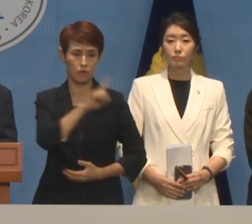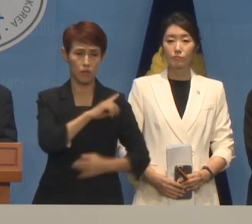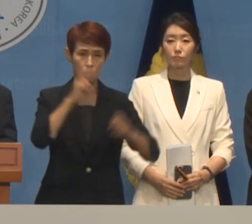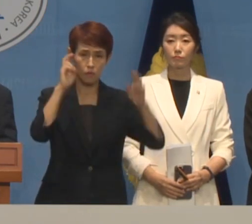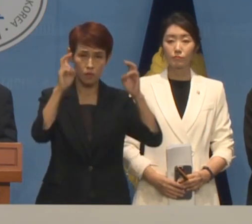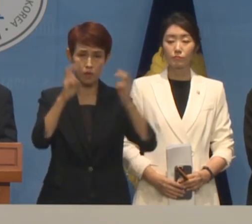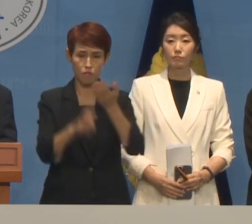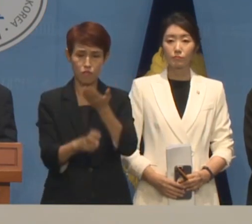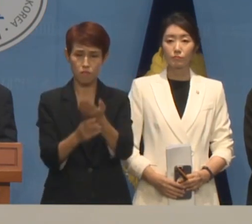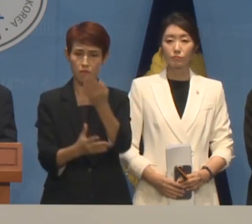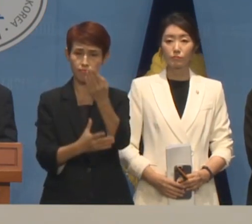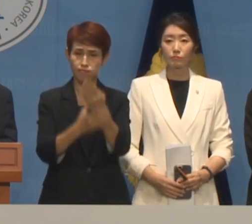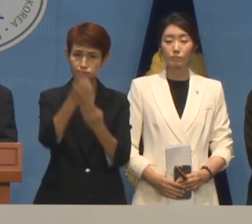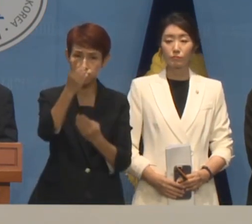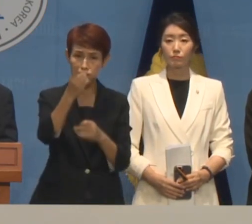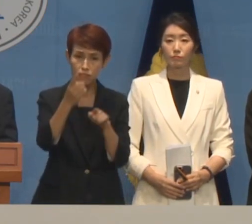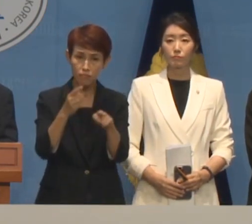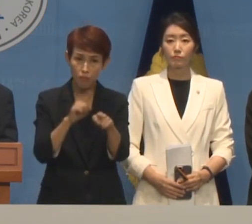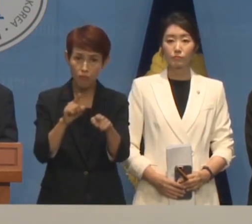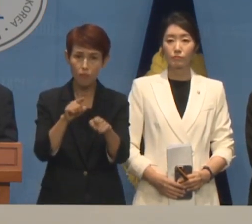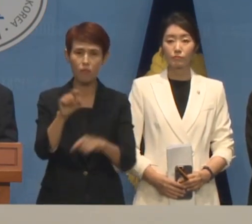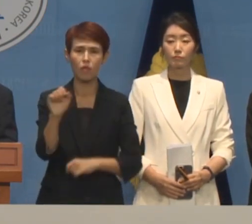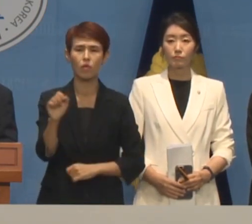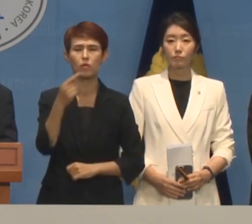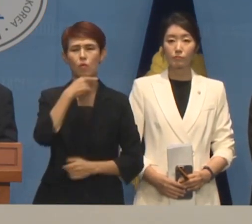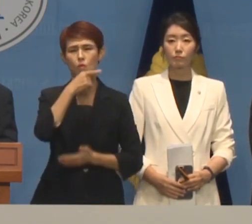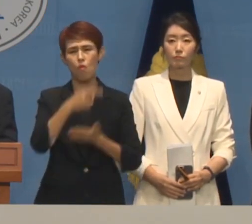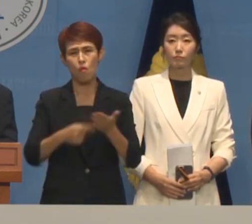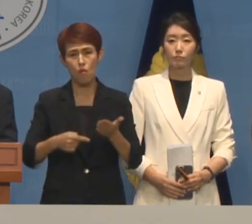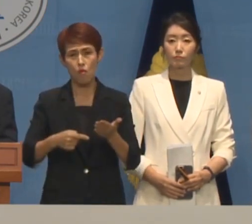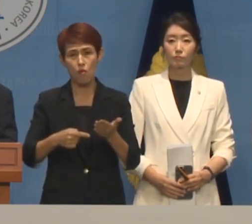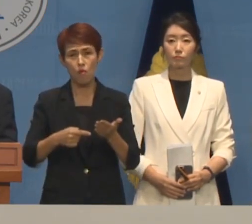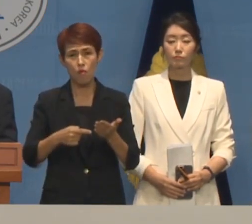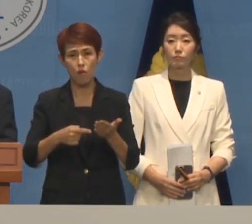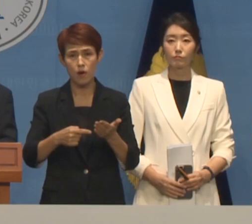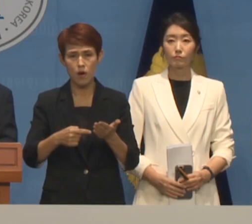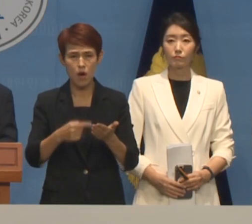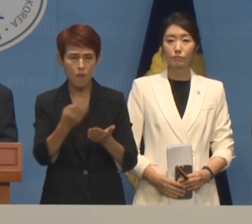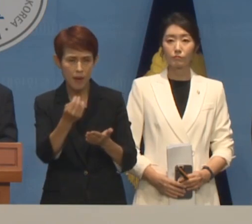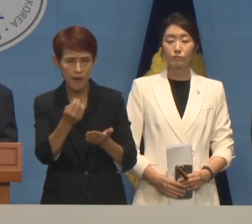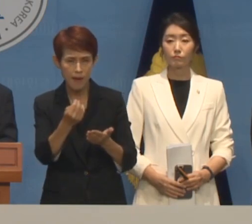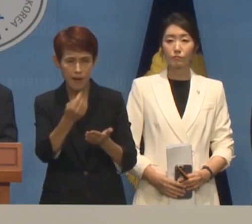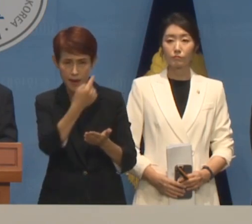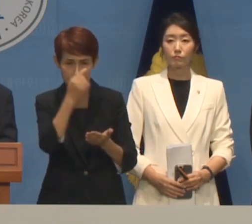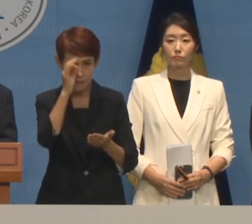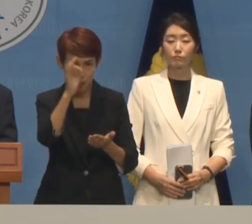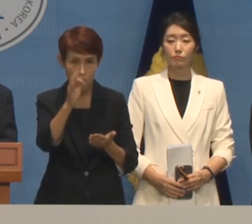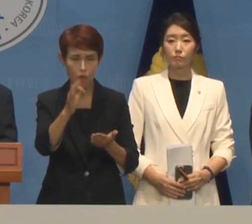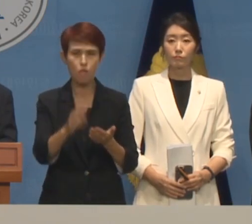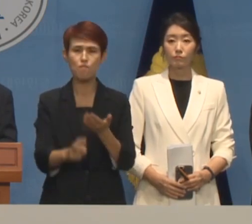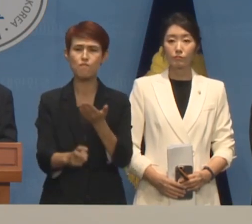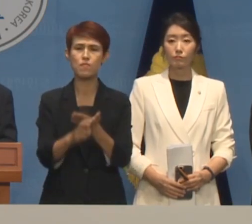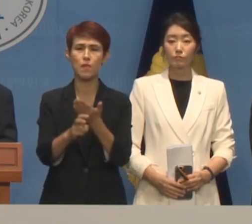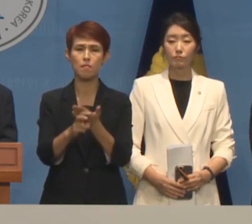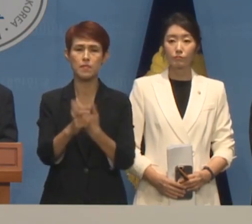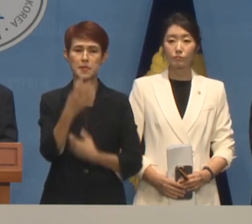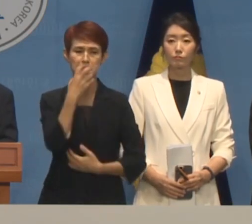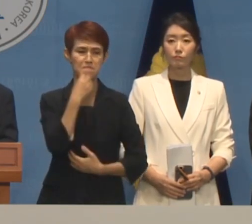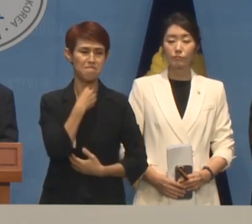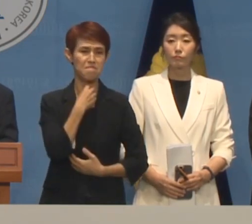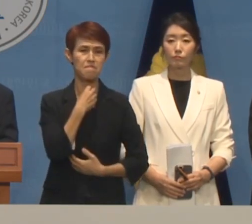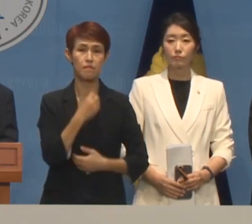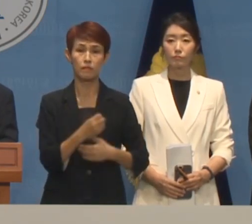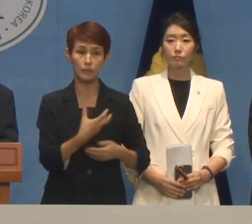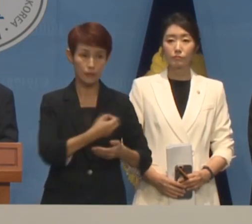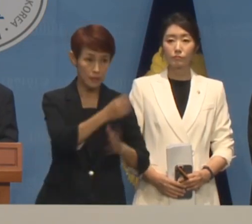제일모직 불법 합병 사건은 이로 인해 입은 손실을 정확히 파악하여 불법 행위로 이득을 얻은 자에게 책임을